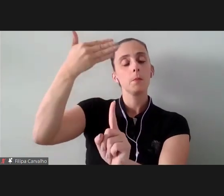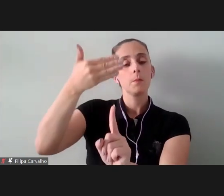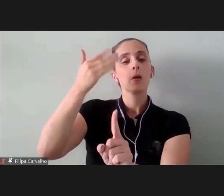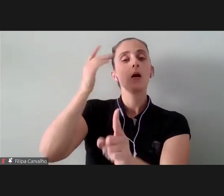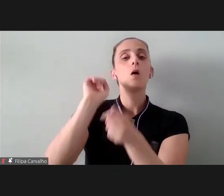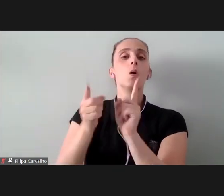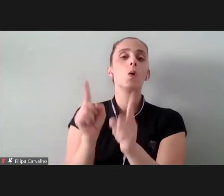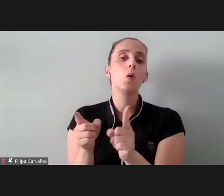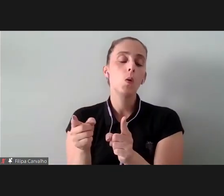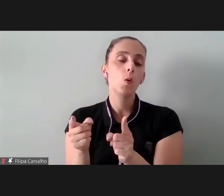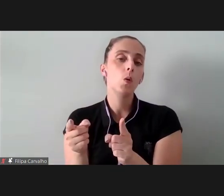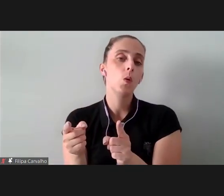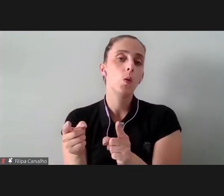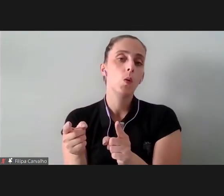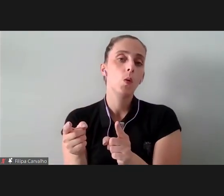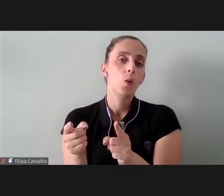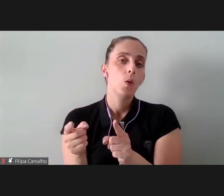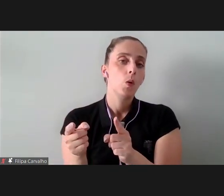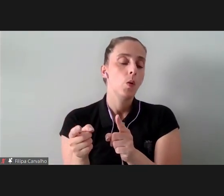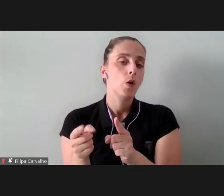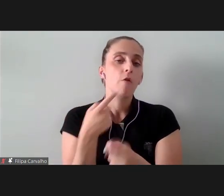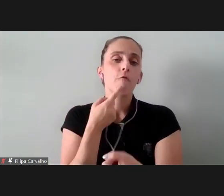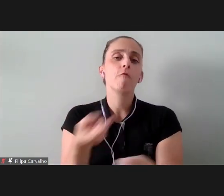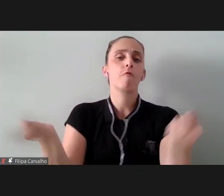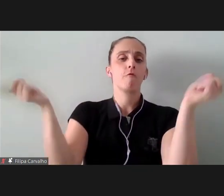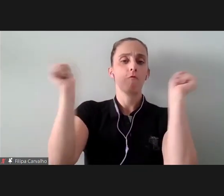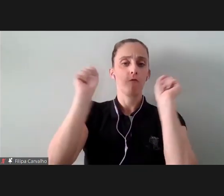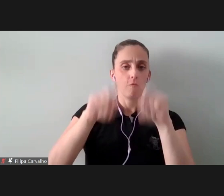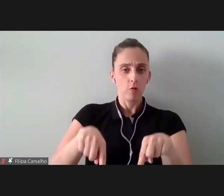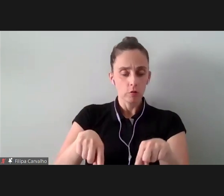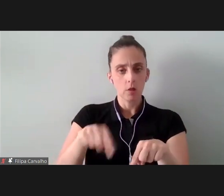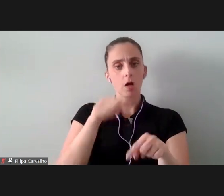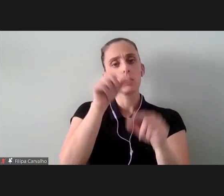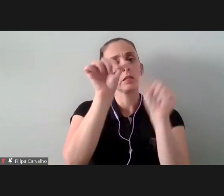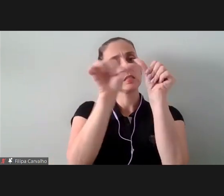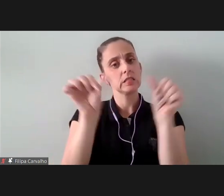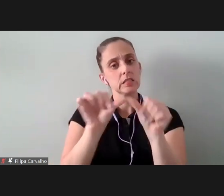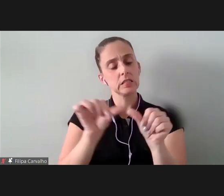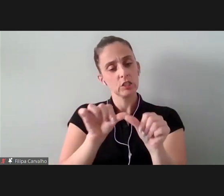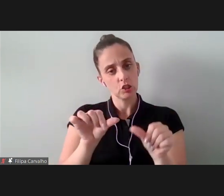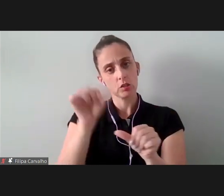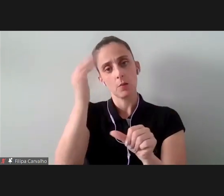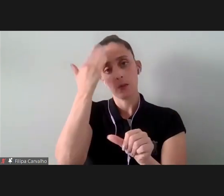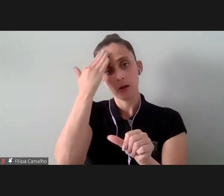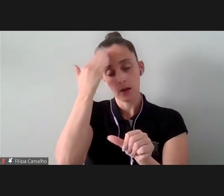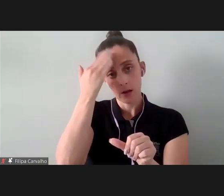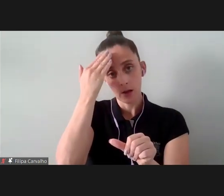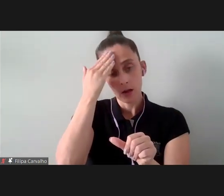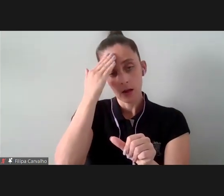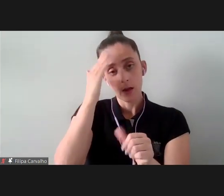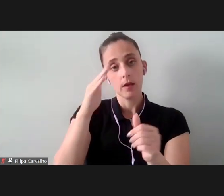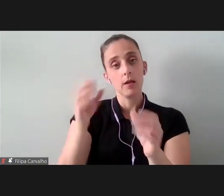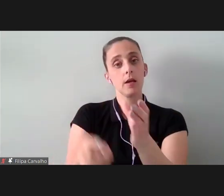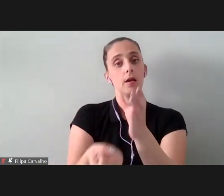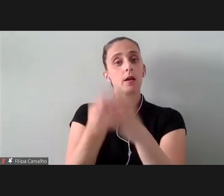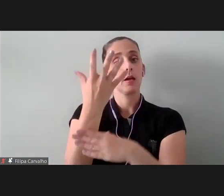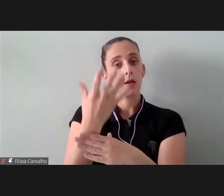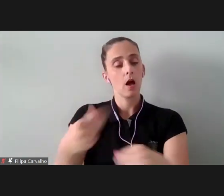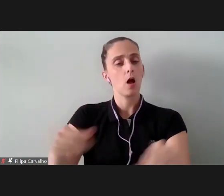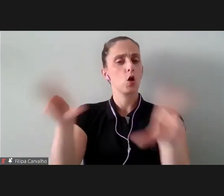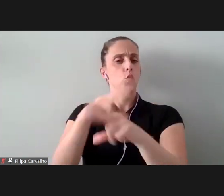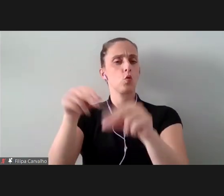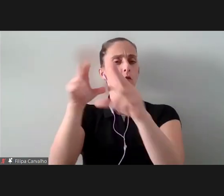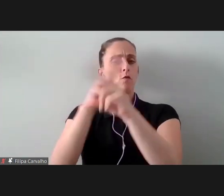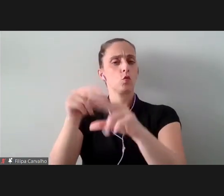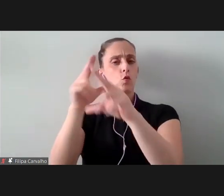retoma do sistema de capacitação e implementar um sistema inovador